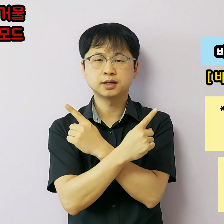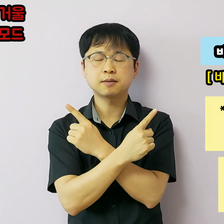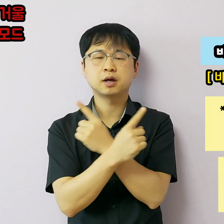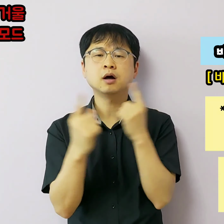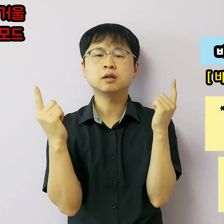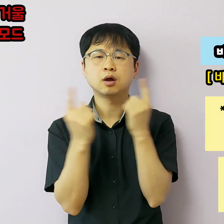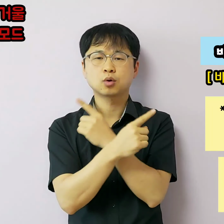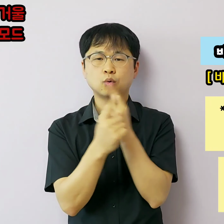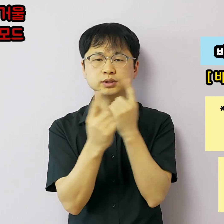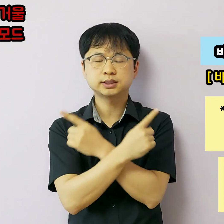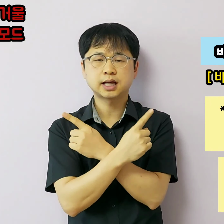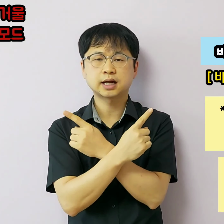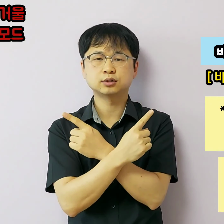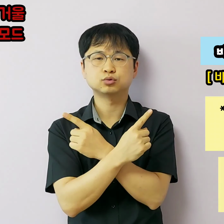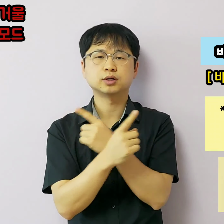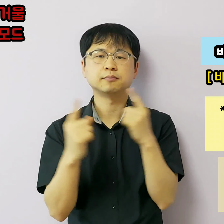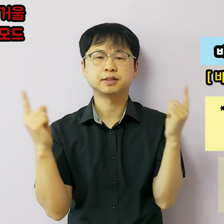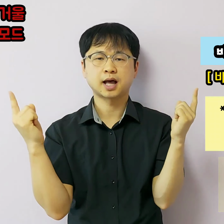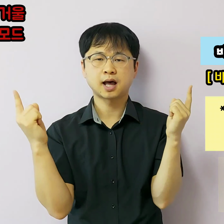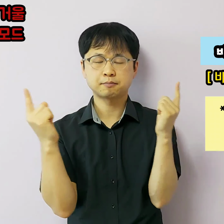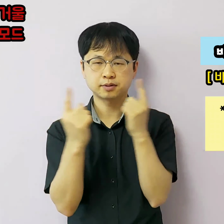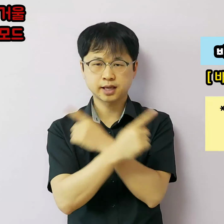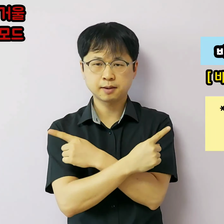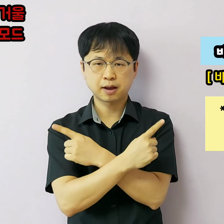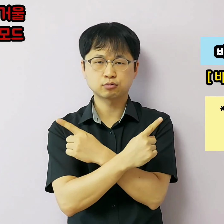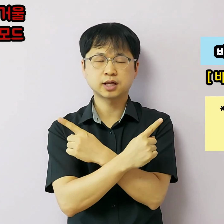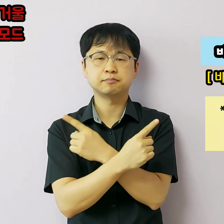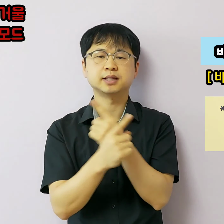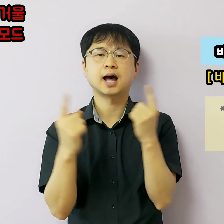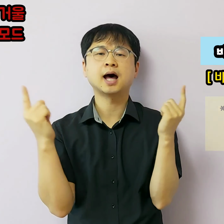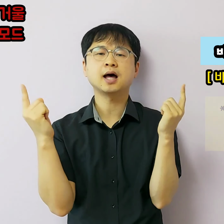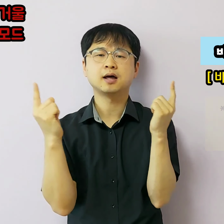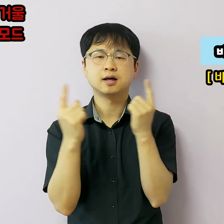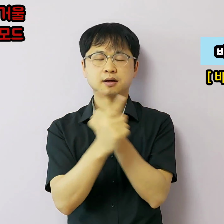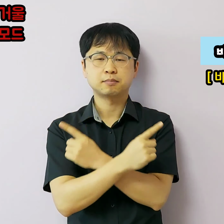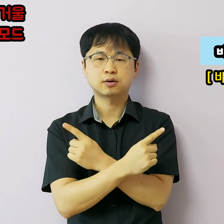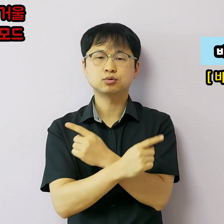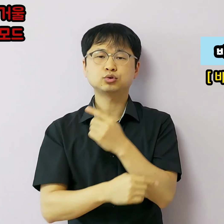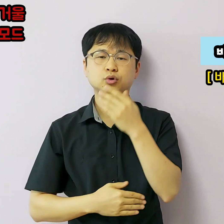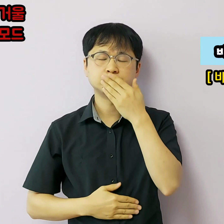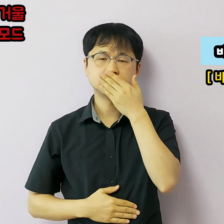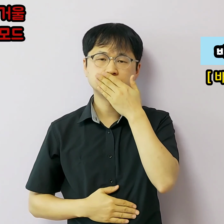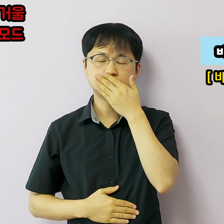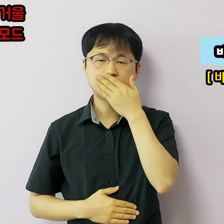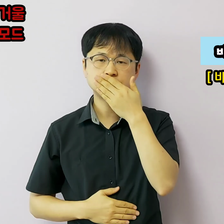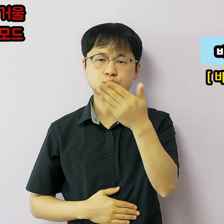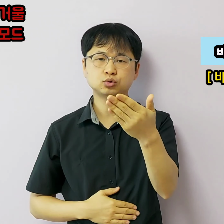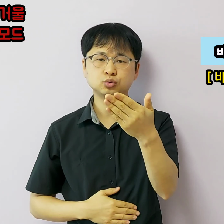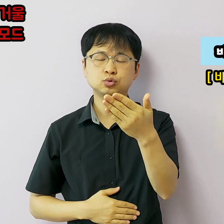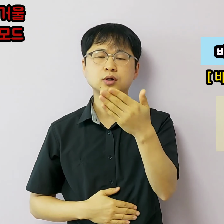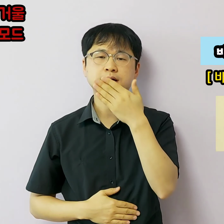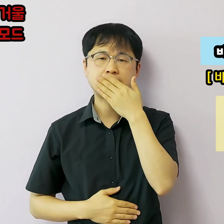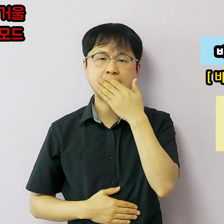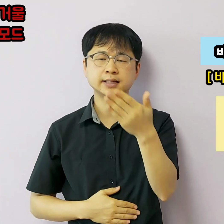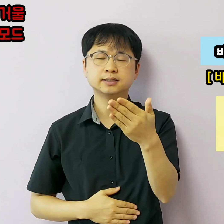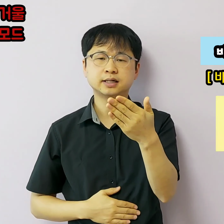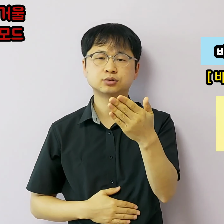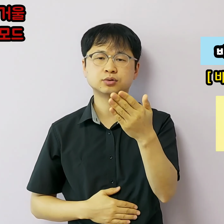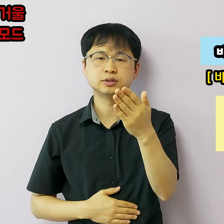번 하면 고치다라는 수어가 됩니다. 한 번에 바꾸다입니다. 바꿀 수 없는, 뭐뭐 할 수, 가능이라는